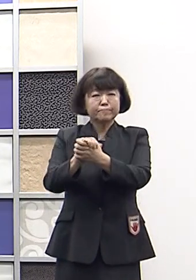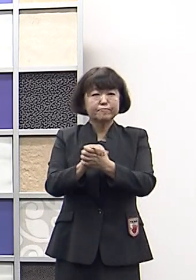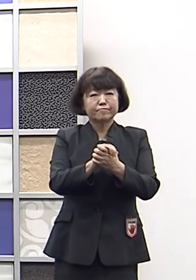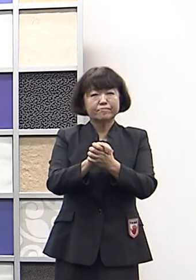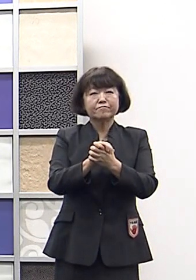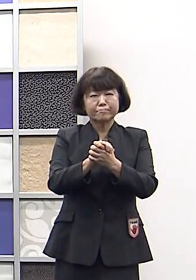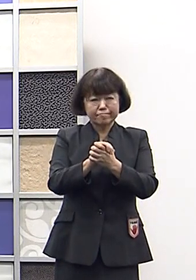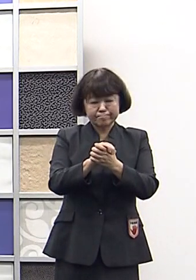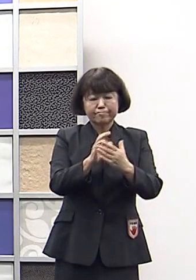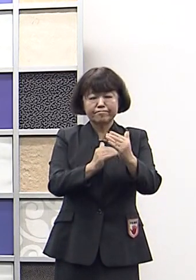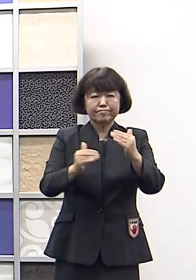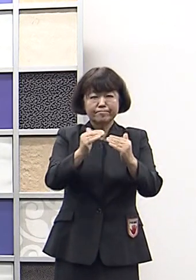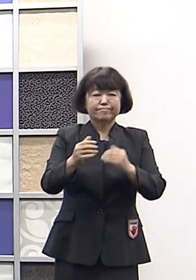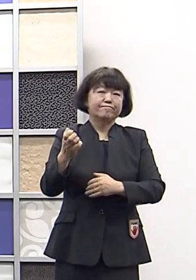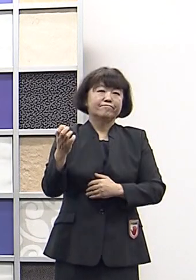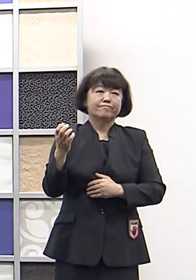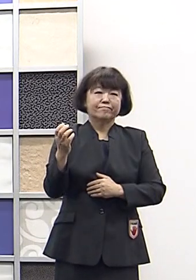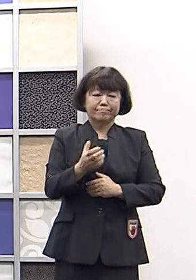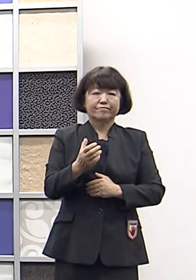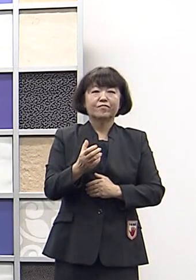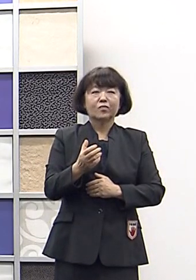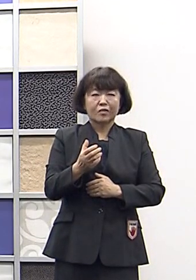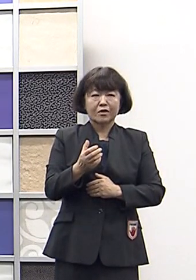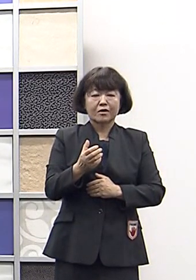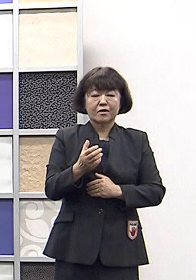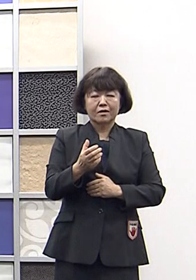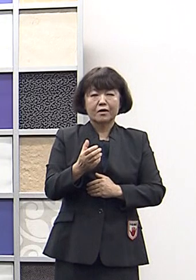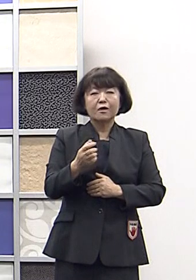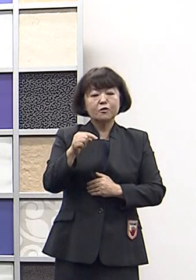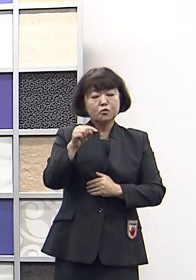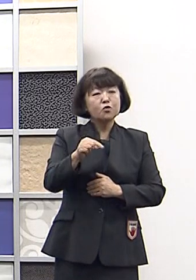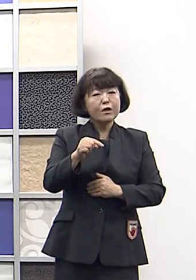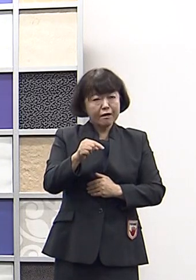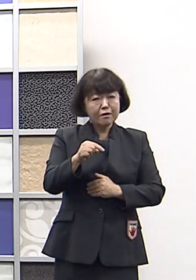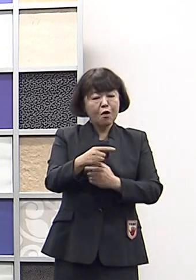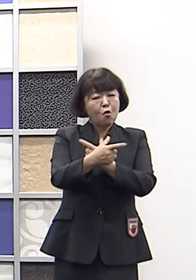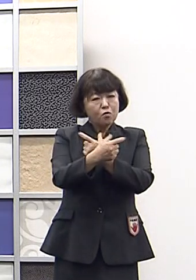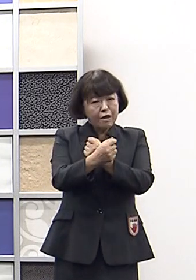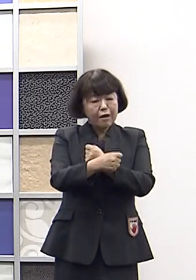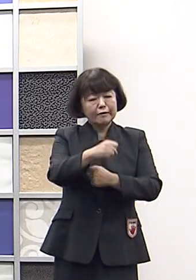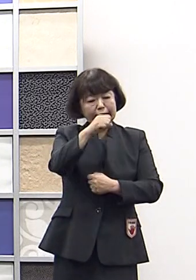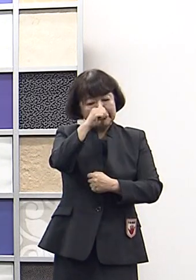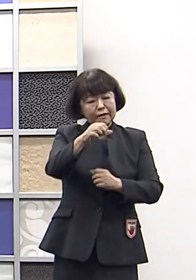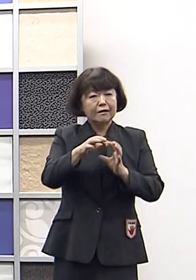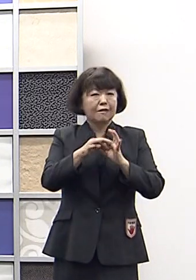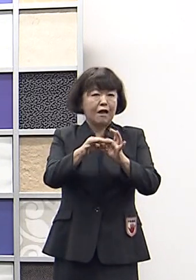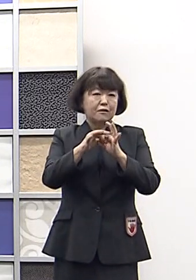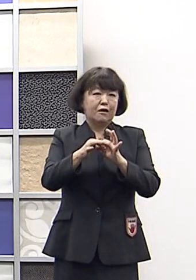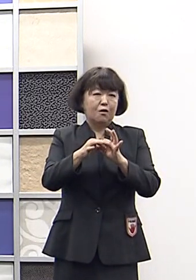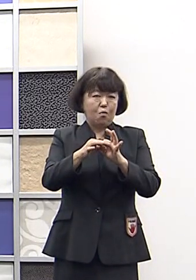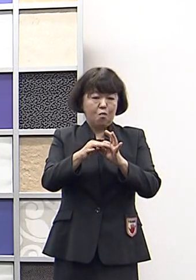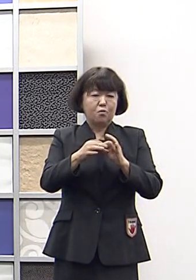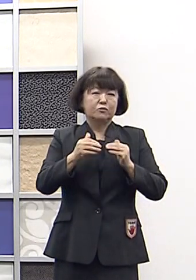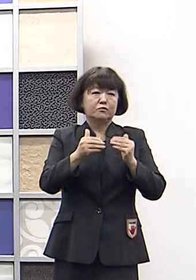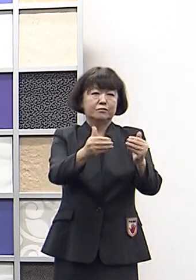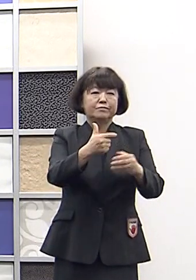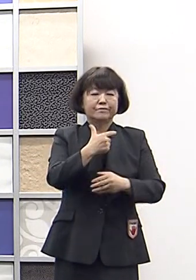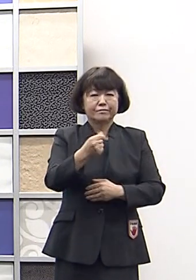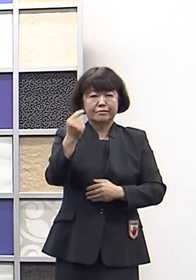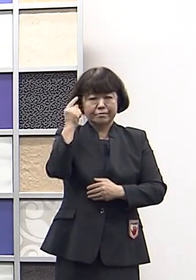さらに強化され、そしてまたそれに伴うウィンウィンの関係を作っていきたいと考えている次第であ